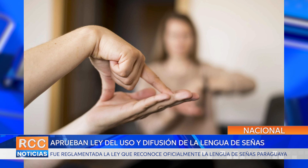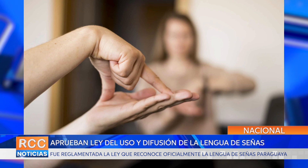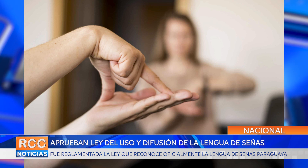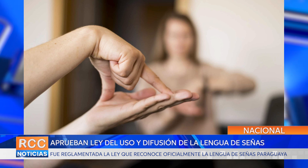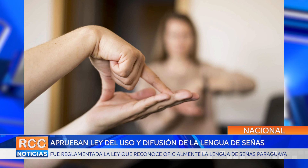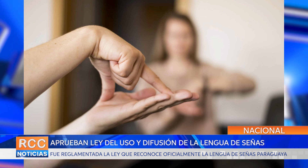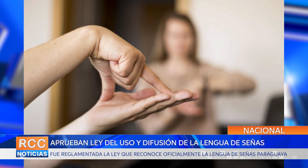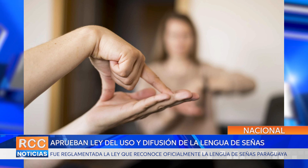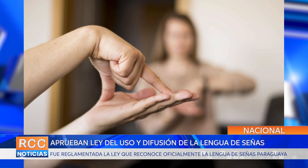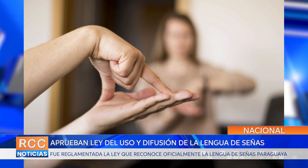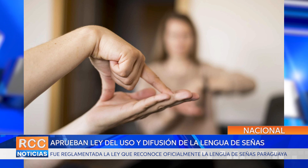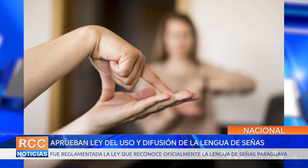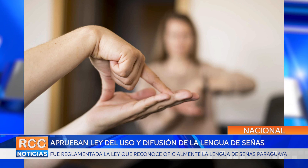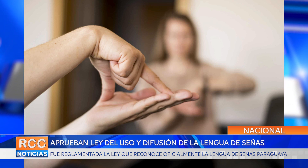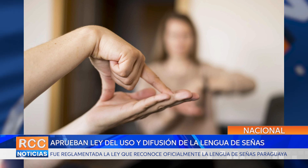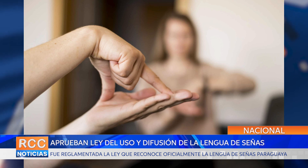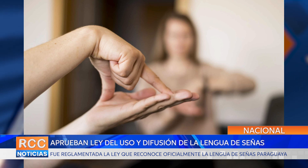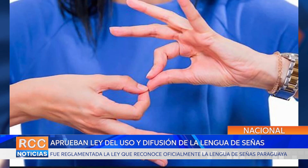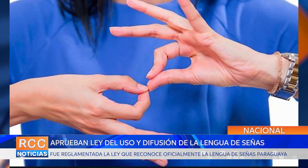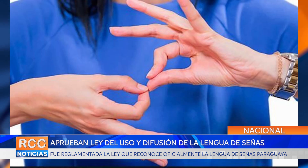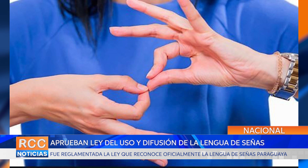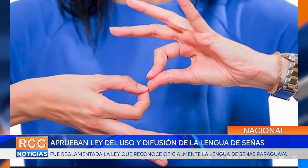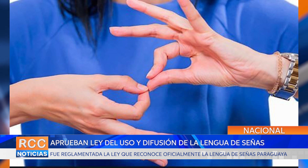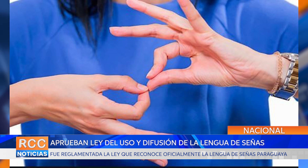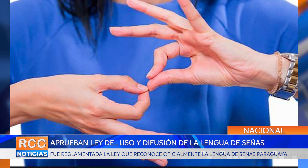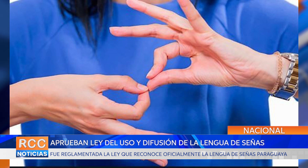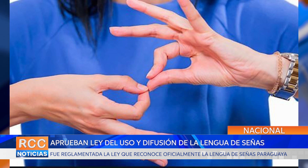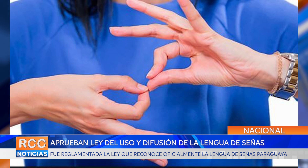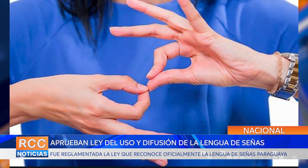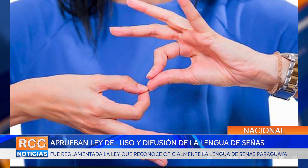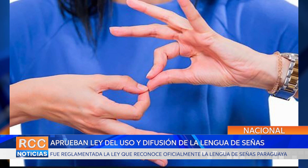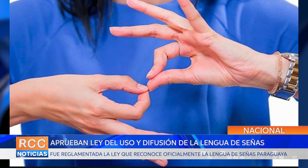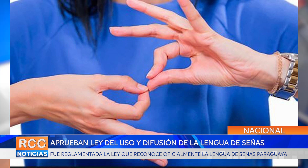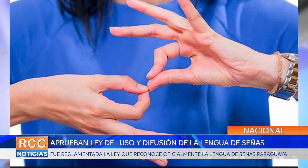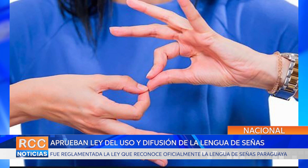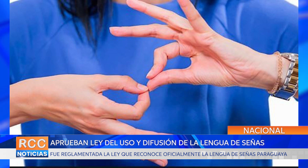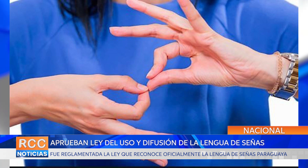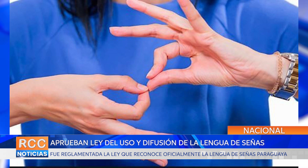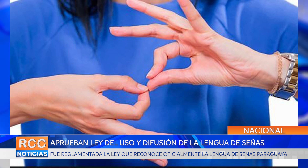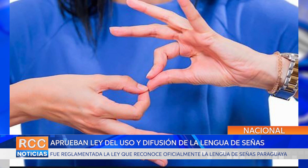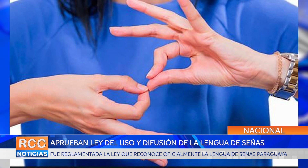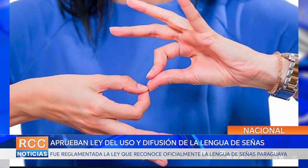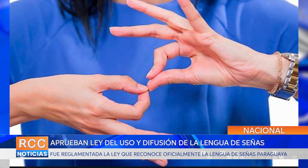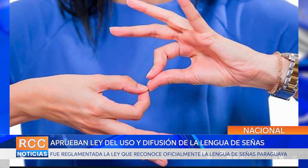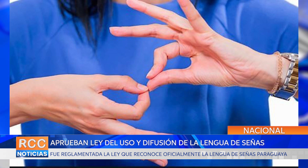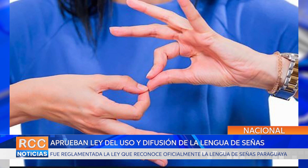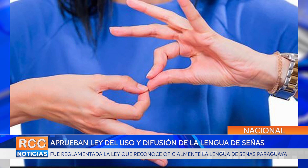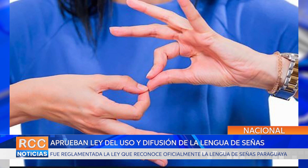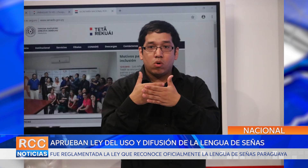establece parámetros para el reconocimiento de intérpretes, así también de las obligaciones de las entidades e instituciones públicas y privadas que brinden servicios